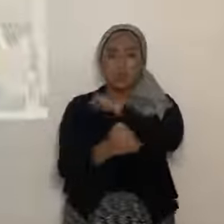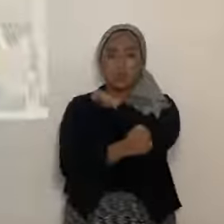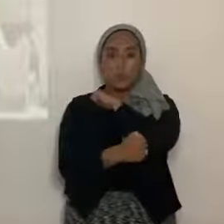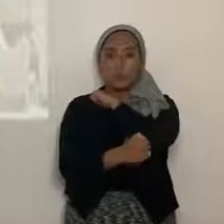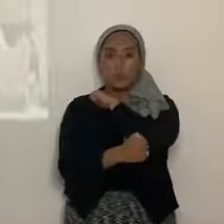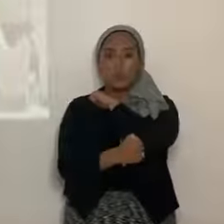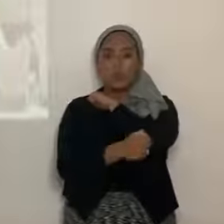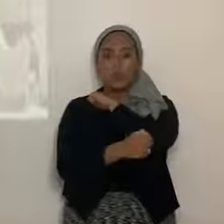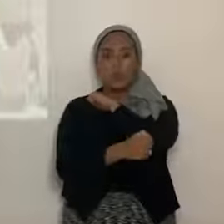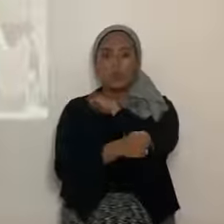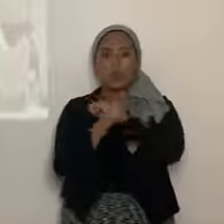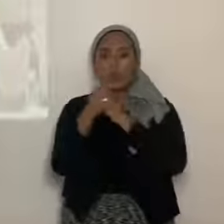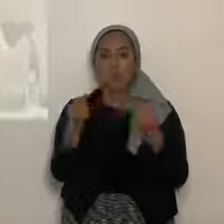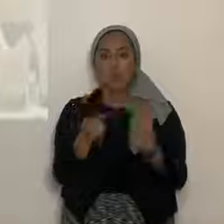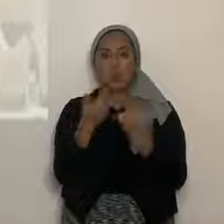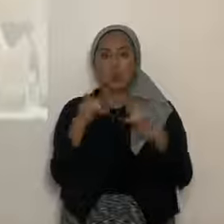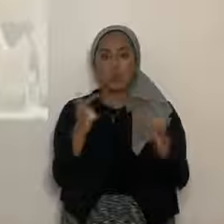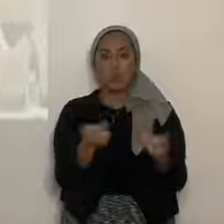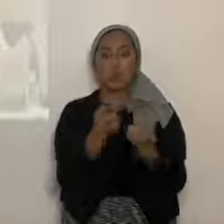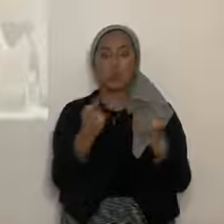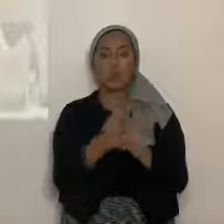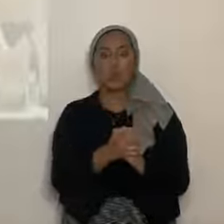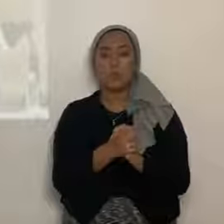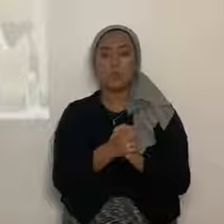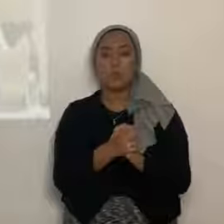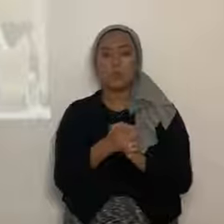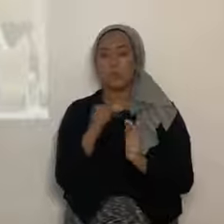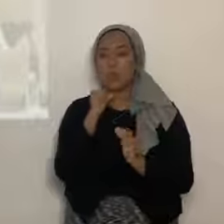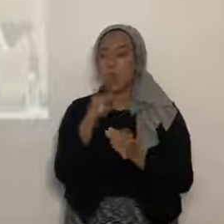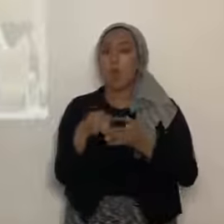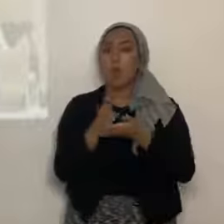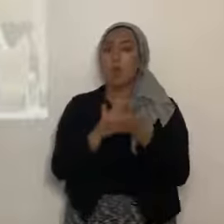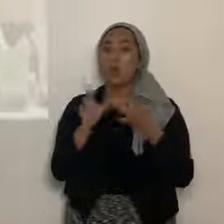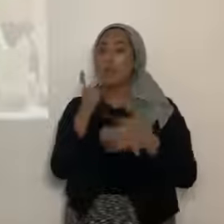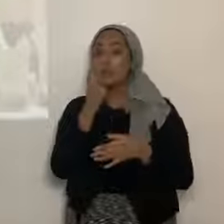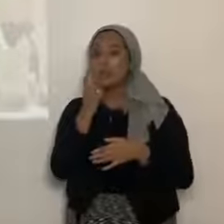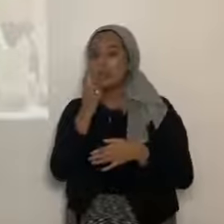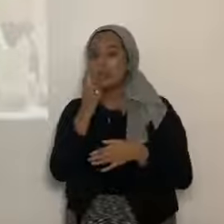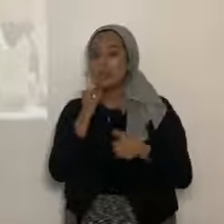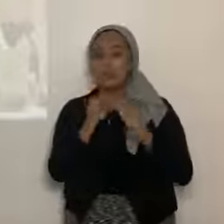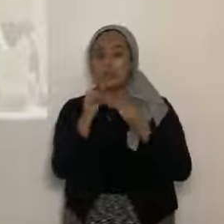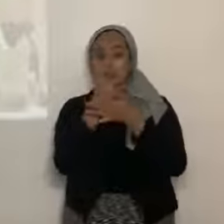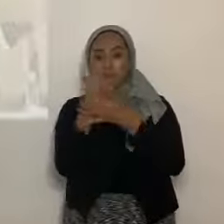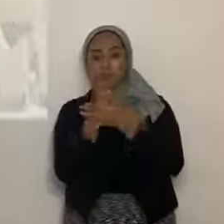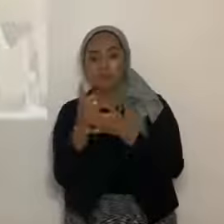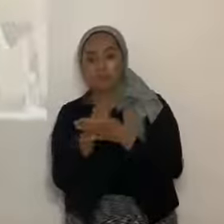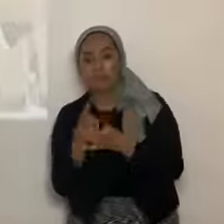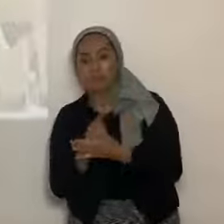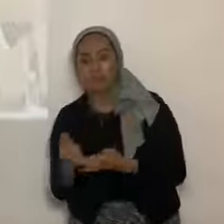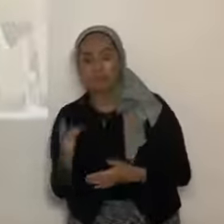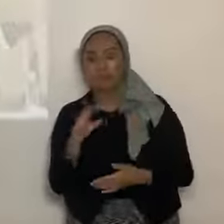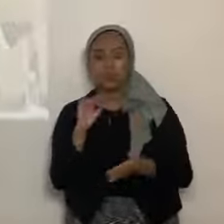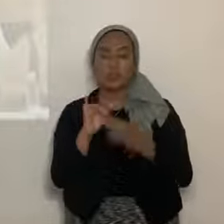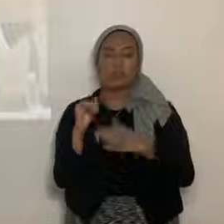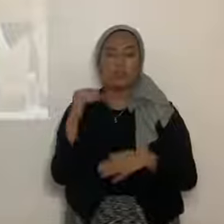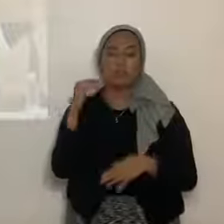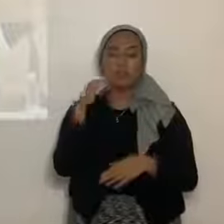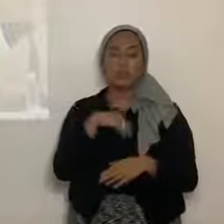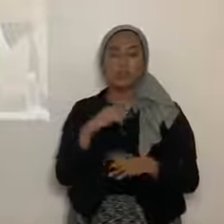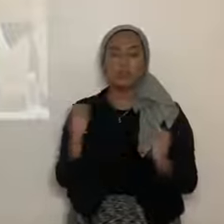indignamente. No la Santa Cena de cada 8 días con panes, con levadura, eso no sirve. Eso no es una mentira, eso no existe.